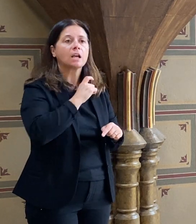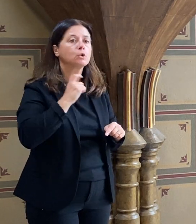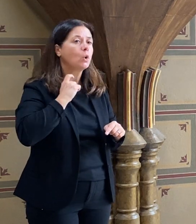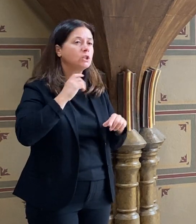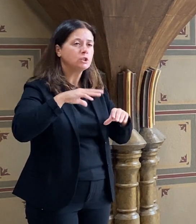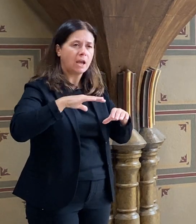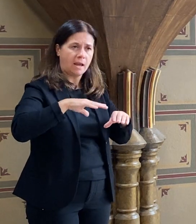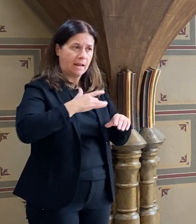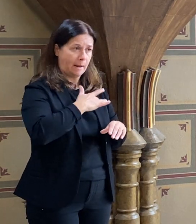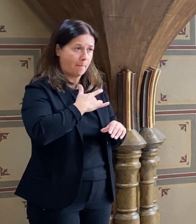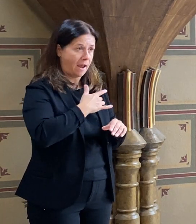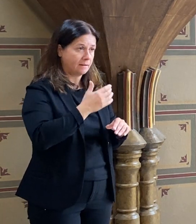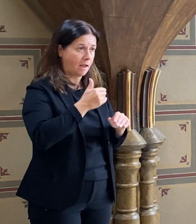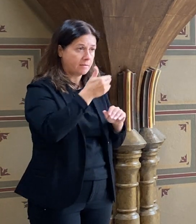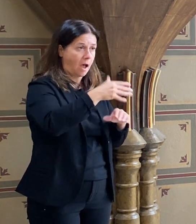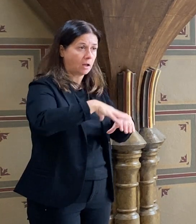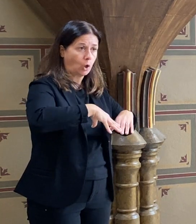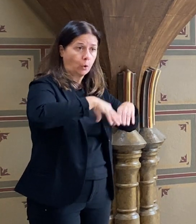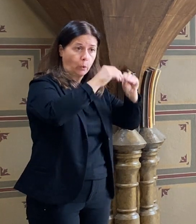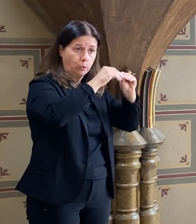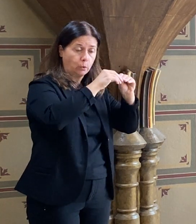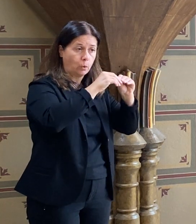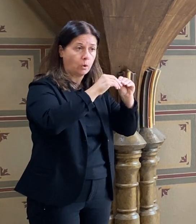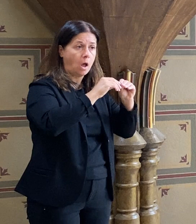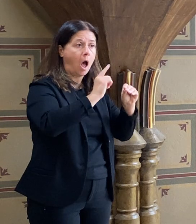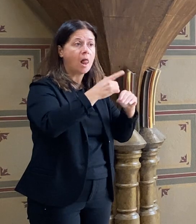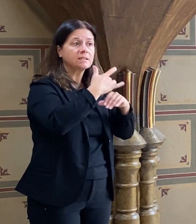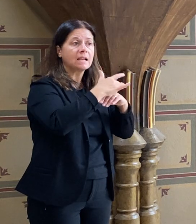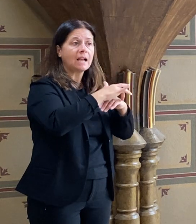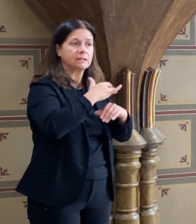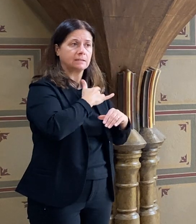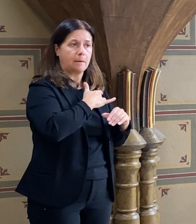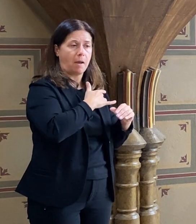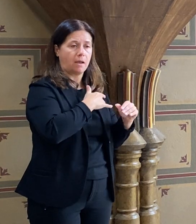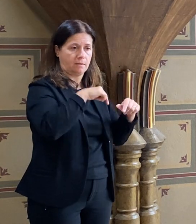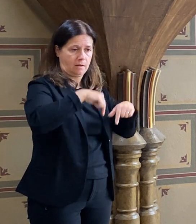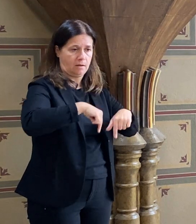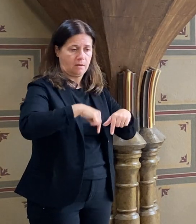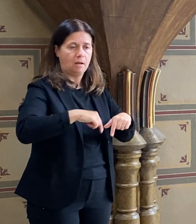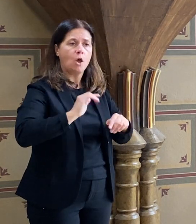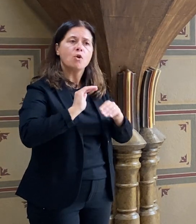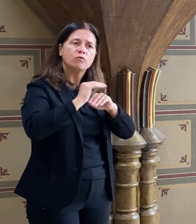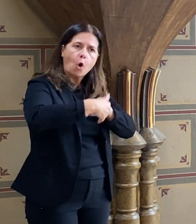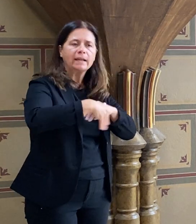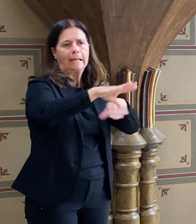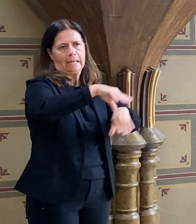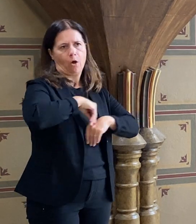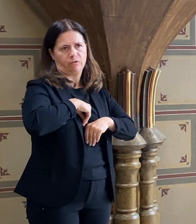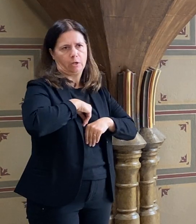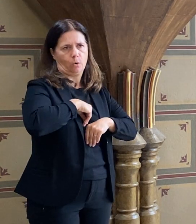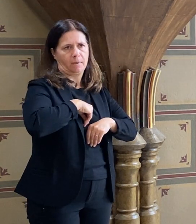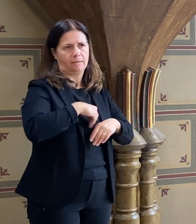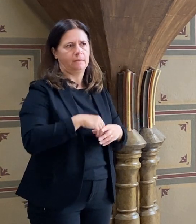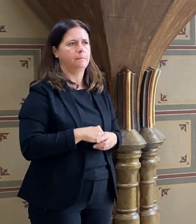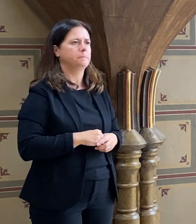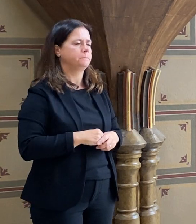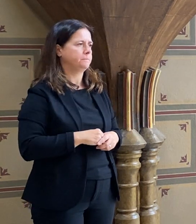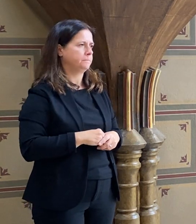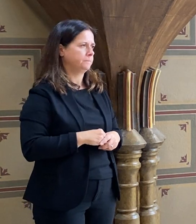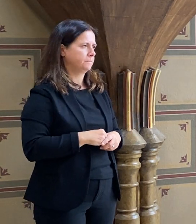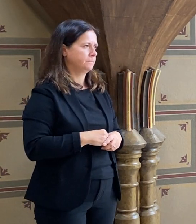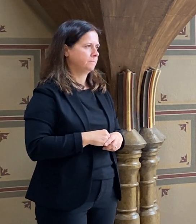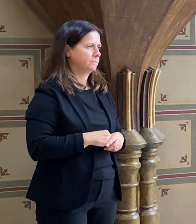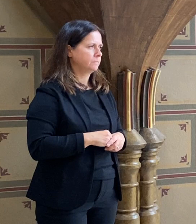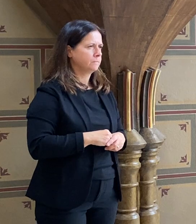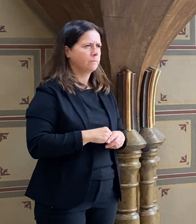Gründung bei euch in der Johanneskirche als Gastgemeinde freundlich aufgenommen wurde.